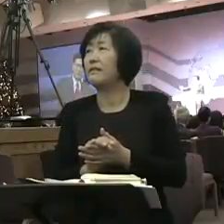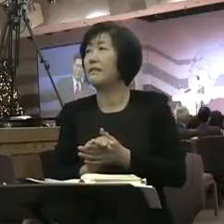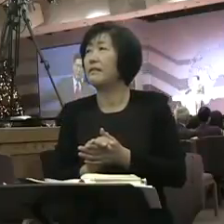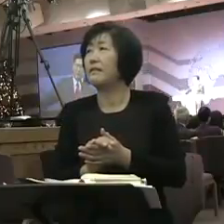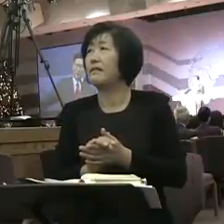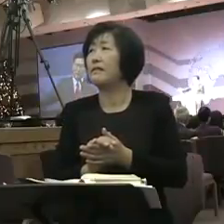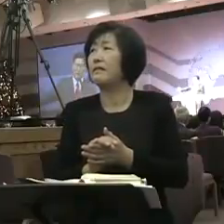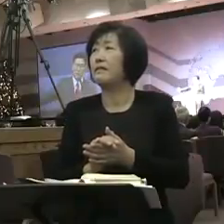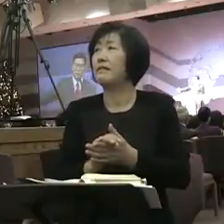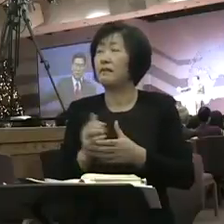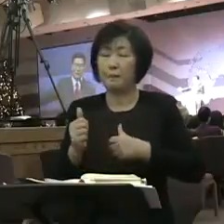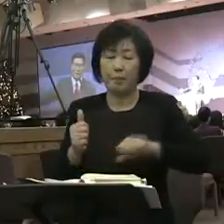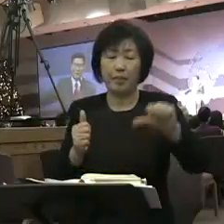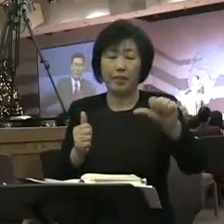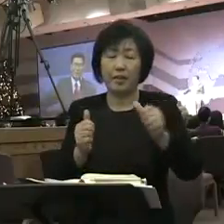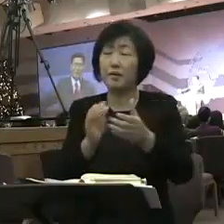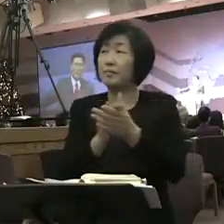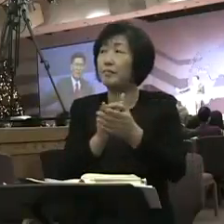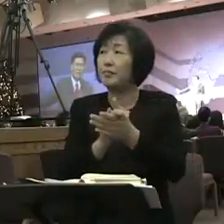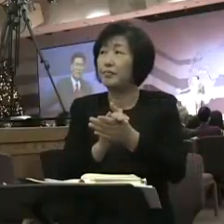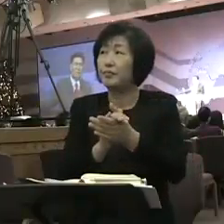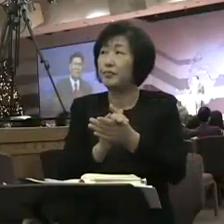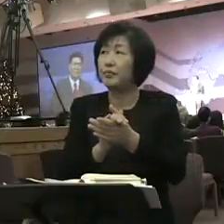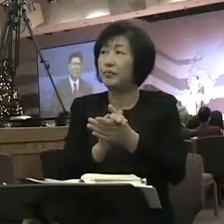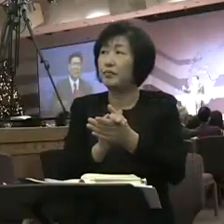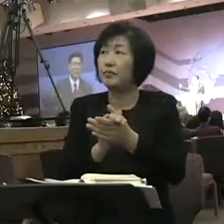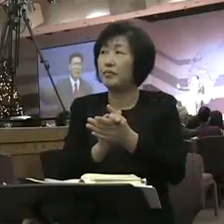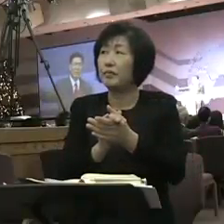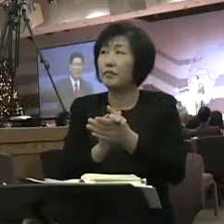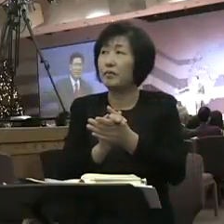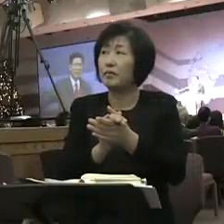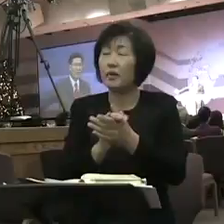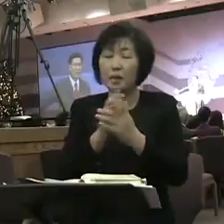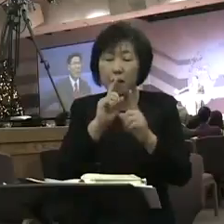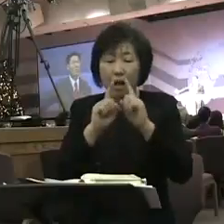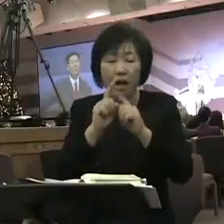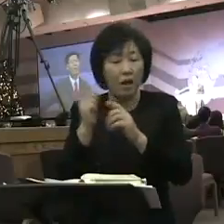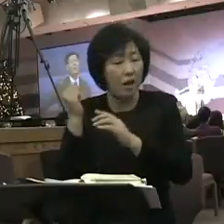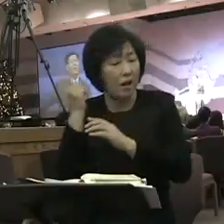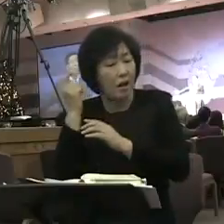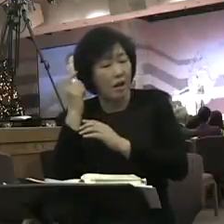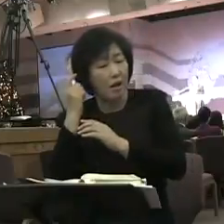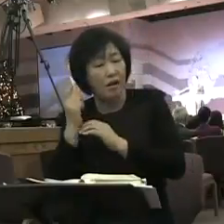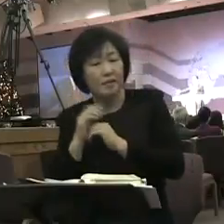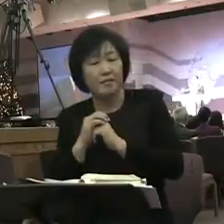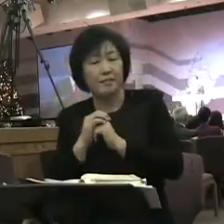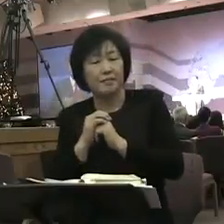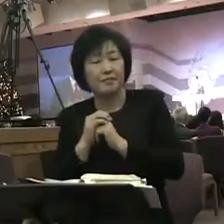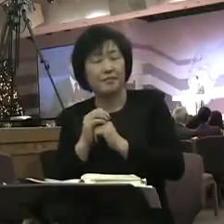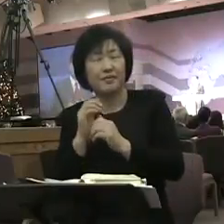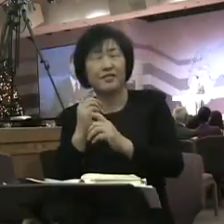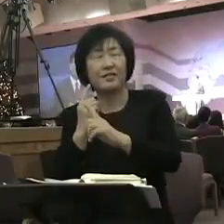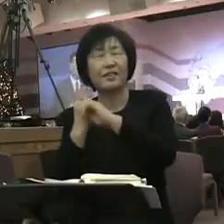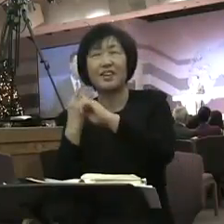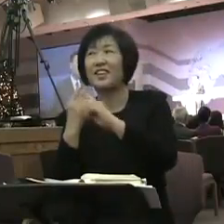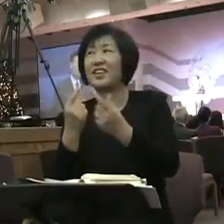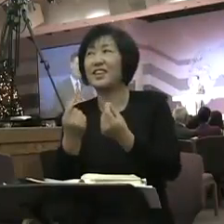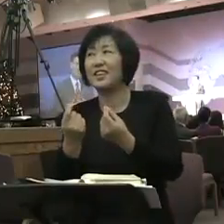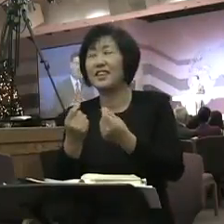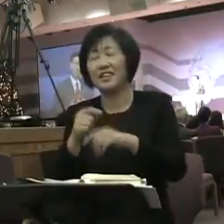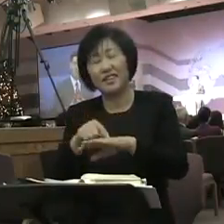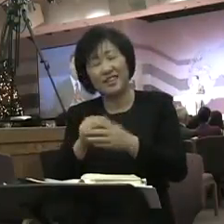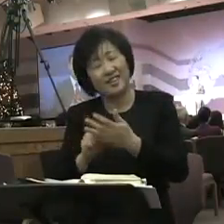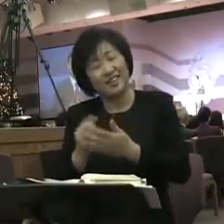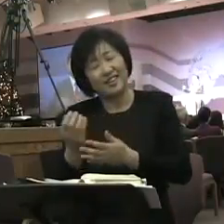이제 아들이 친구와 얘기하는 것을 들으면서 지는 것 같아 갖고 마음이 조금 좀